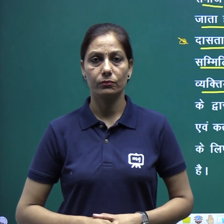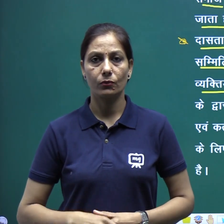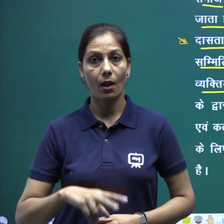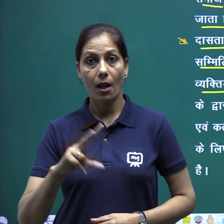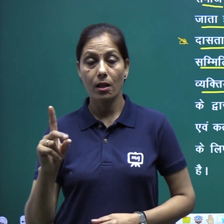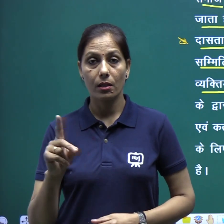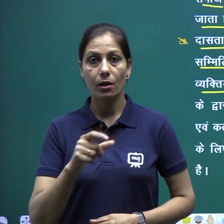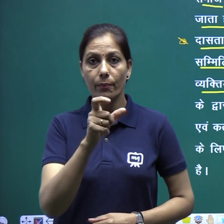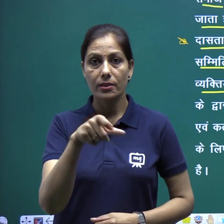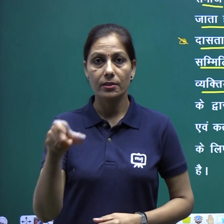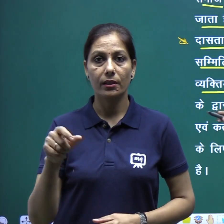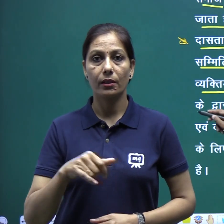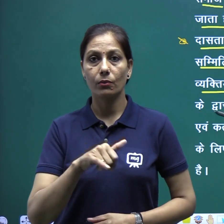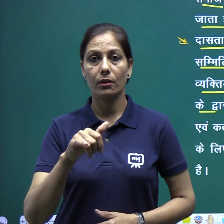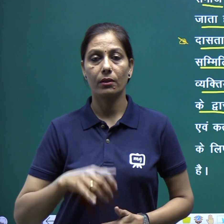दूसरे लोगों के द्वारा